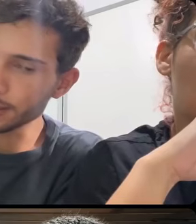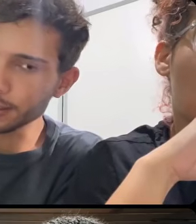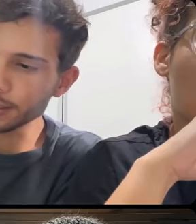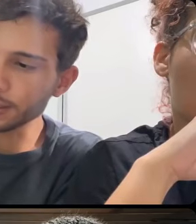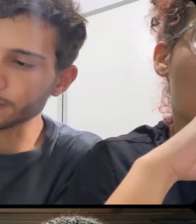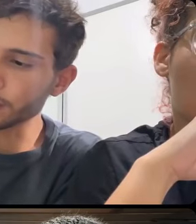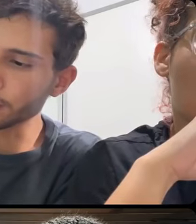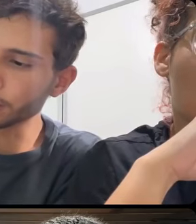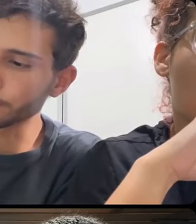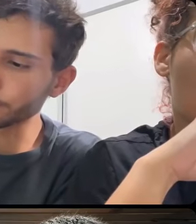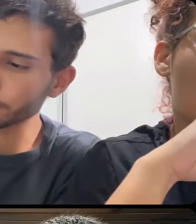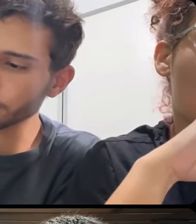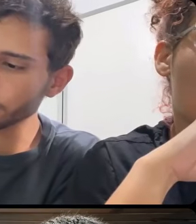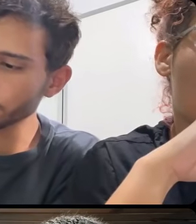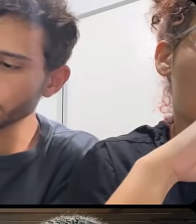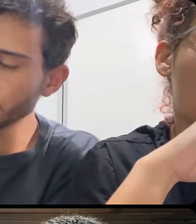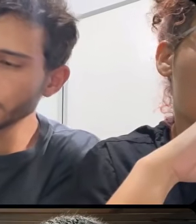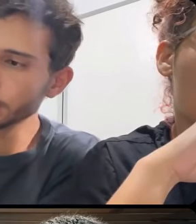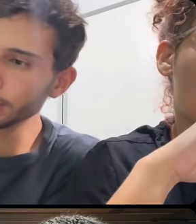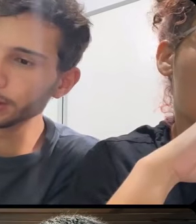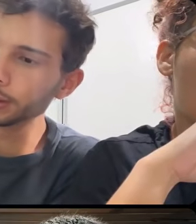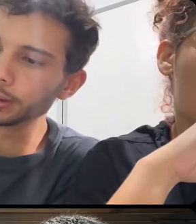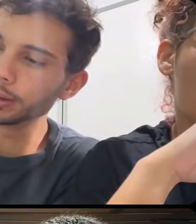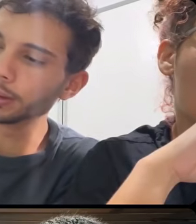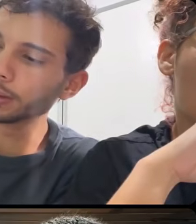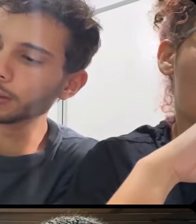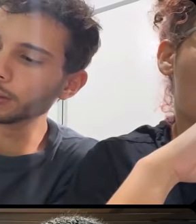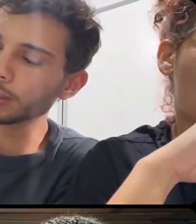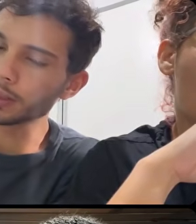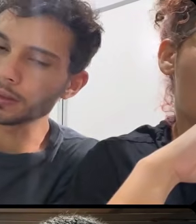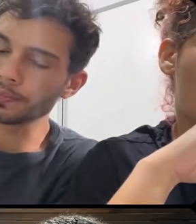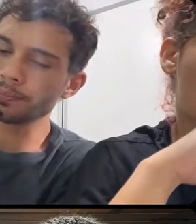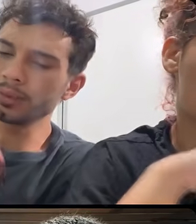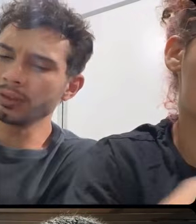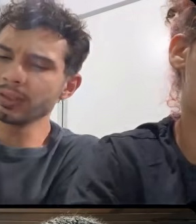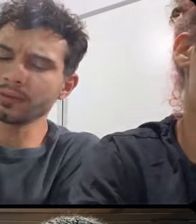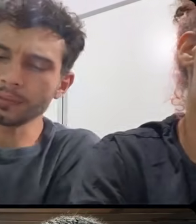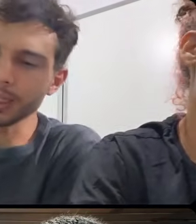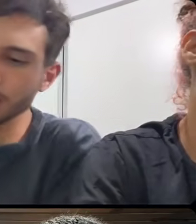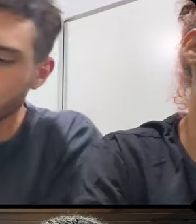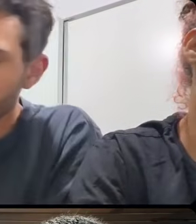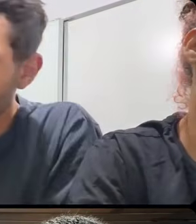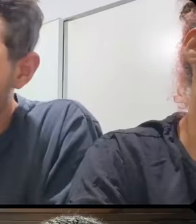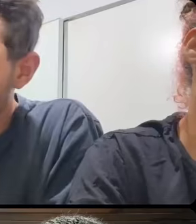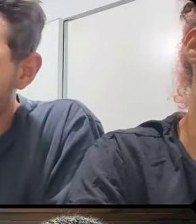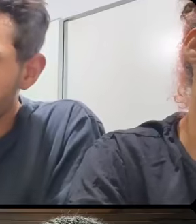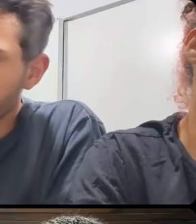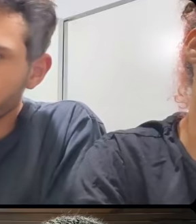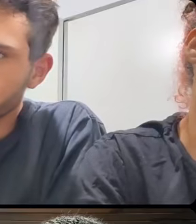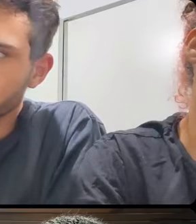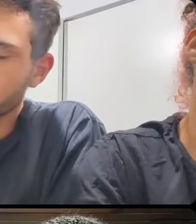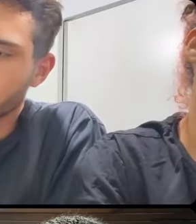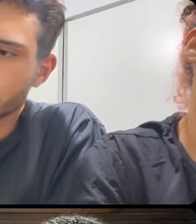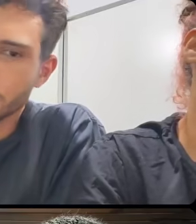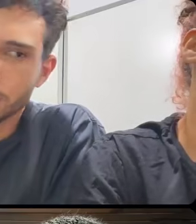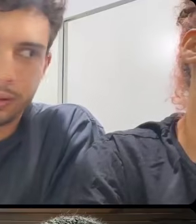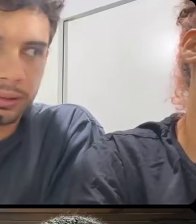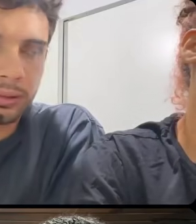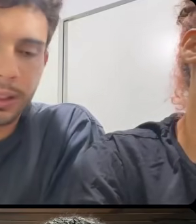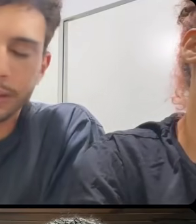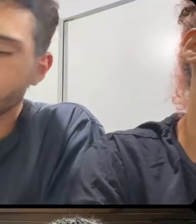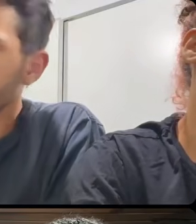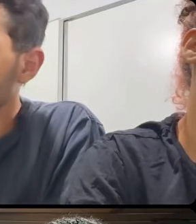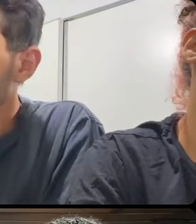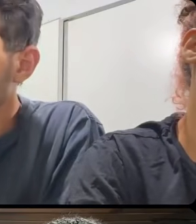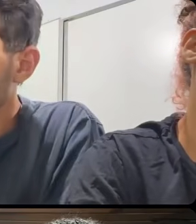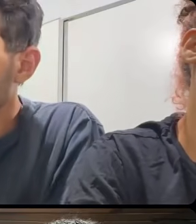mesmo é a resistência das pessoas, né, ou das opiniões formadas, né, de outras religiões e